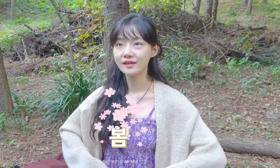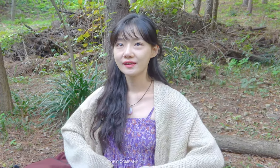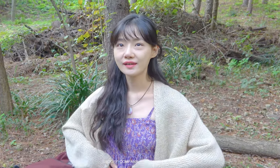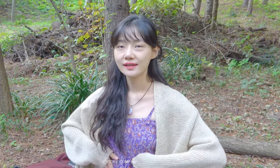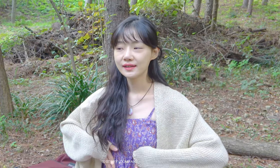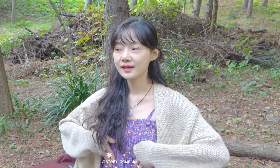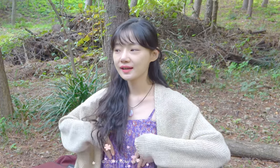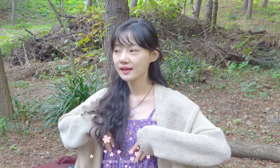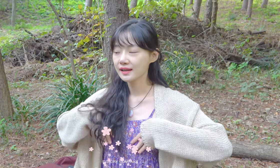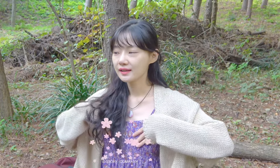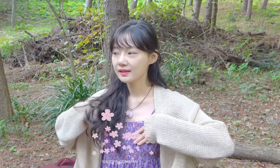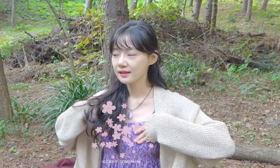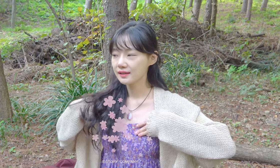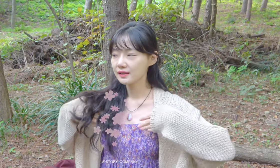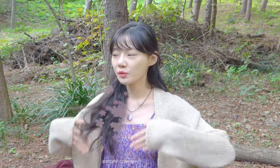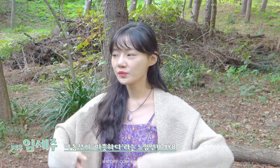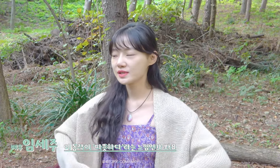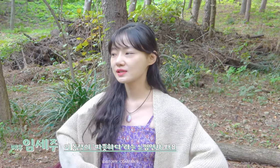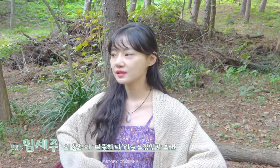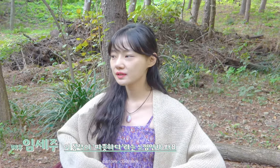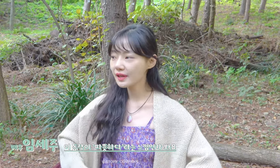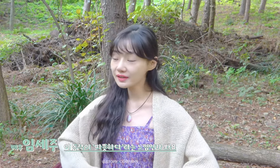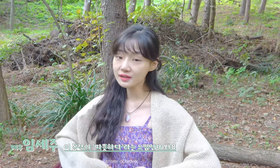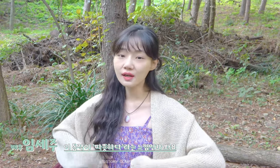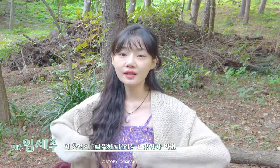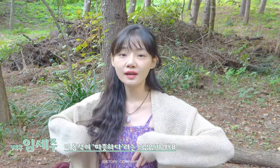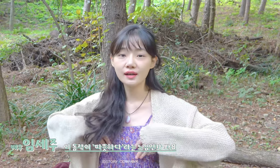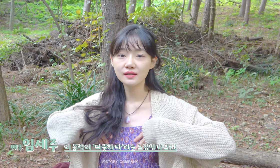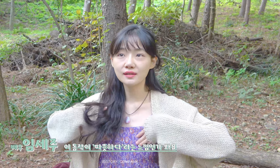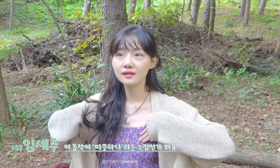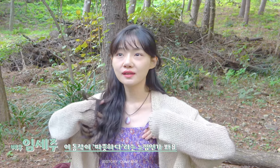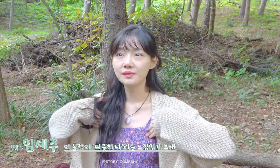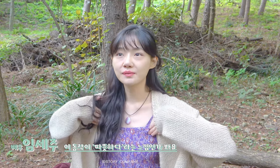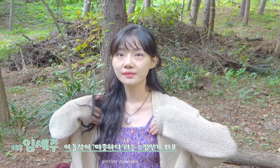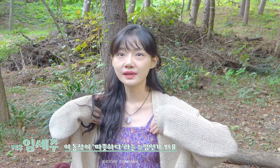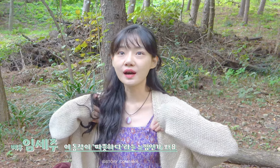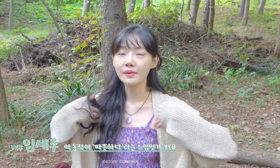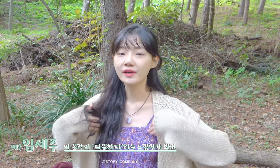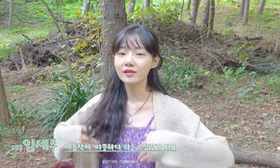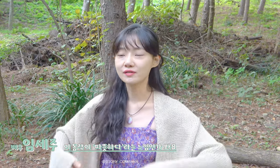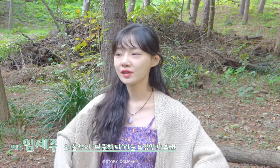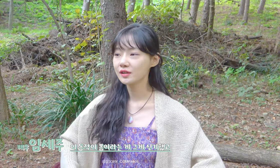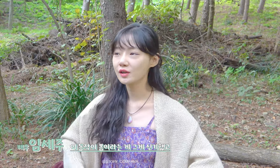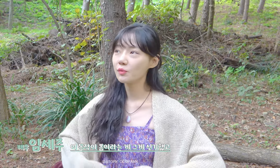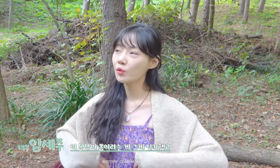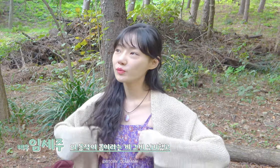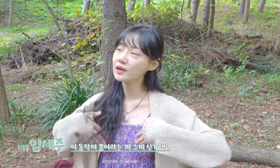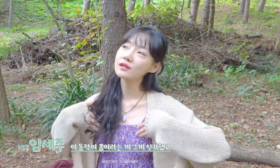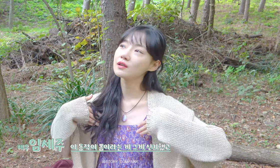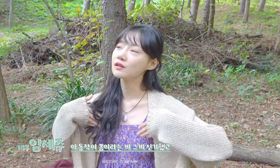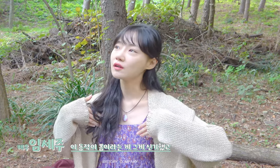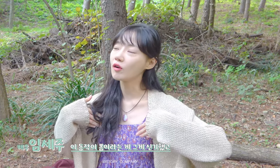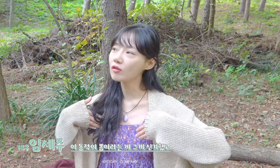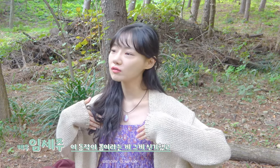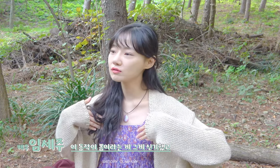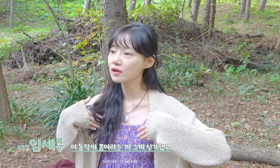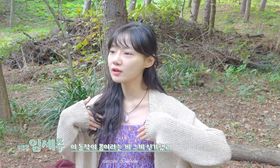봄이라는 뜻이 까딱하다라는 뜻이거든요. 이게 봄이라는 뜻으로 봄이